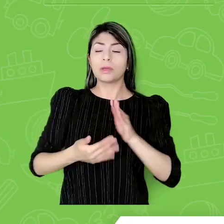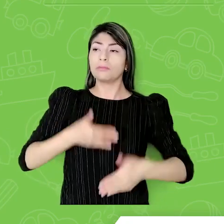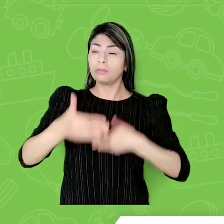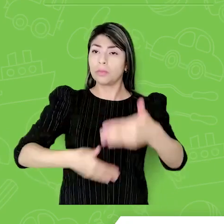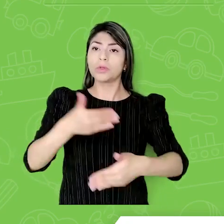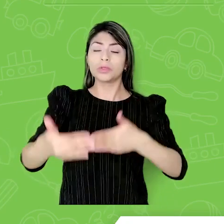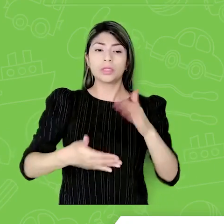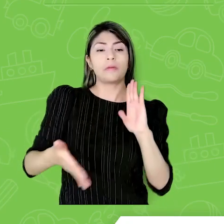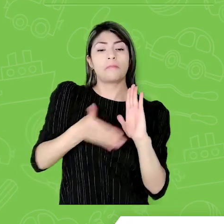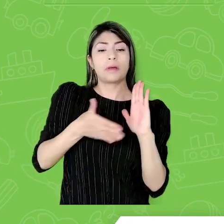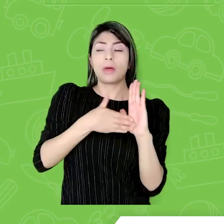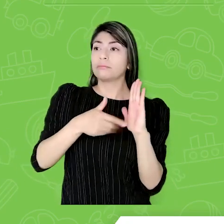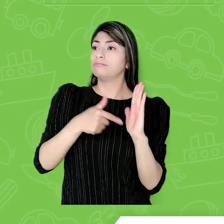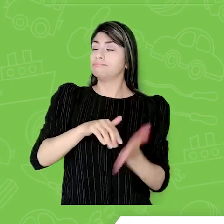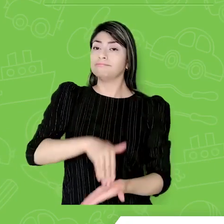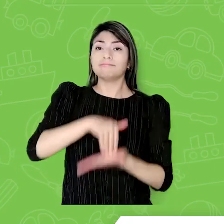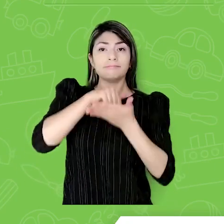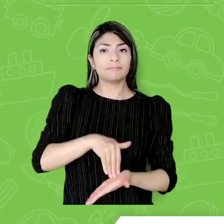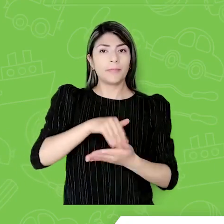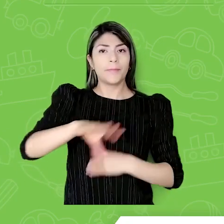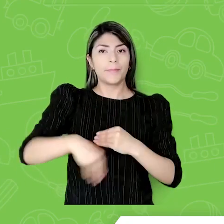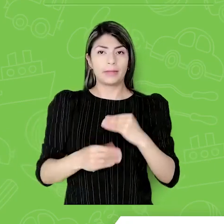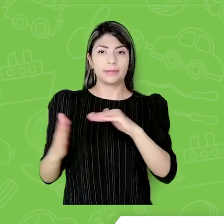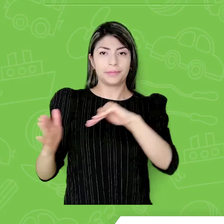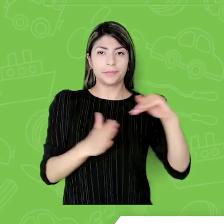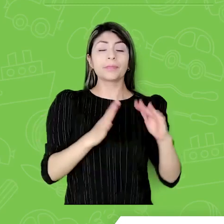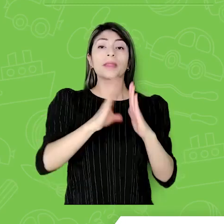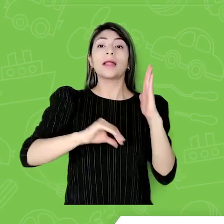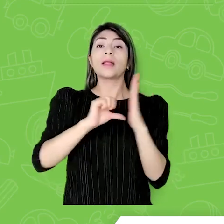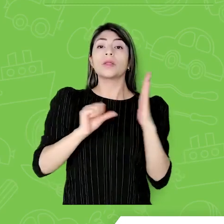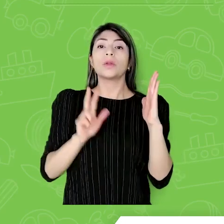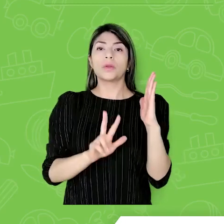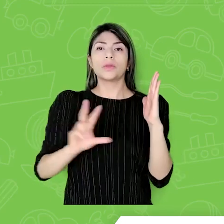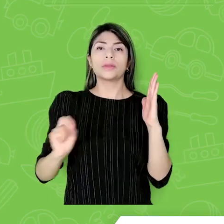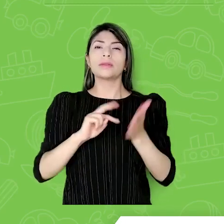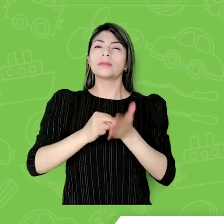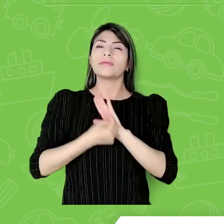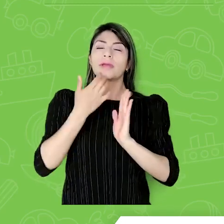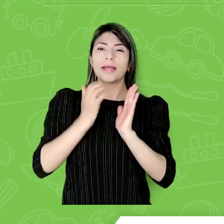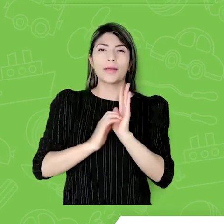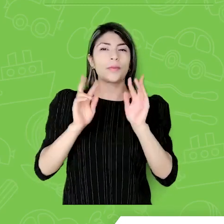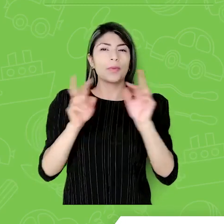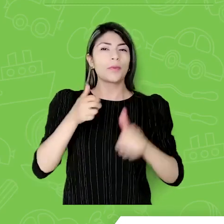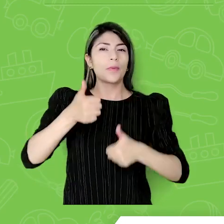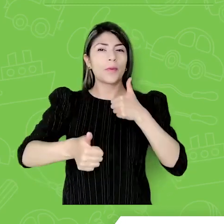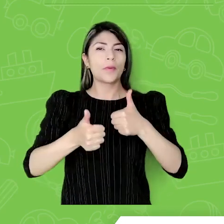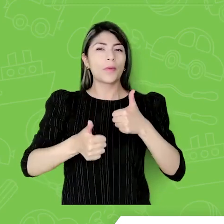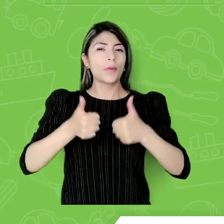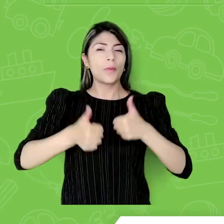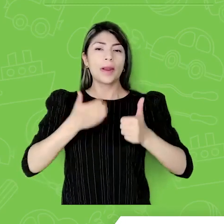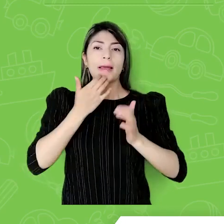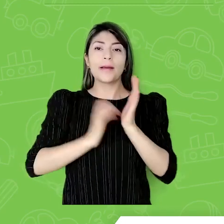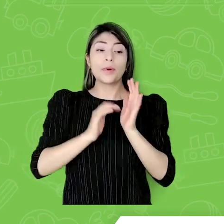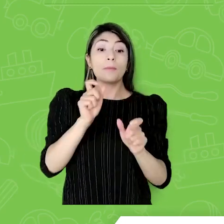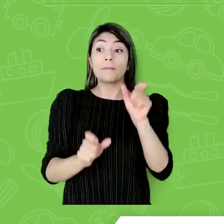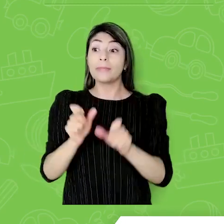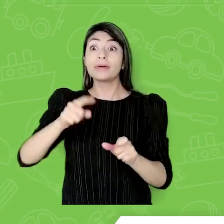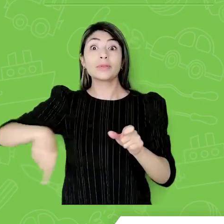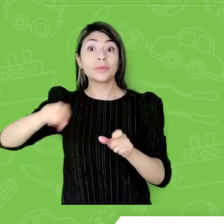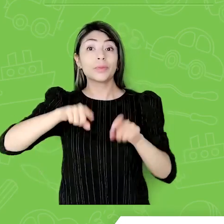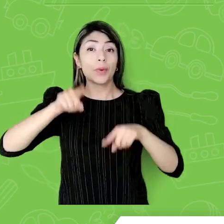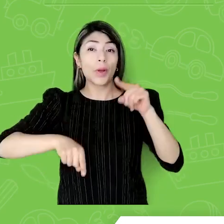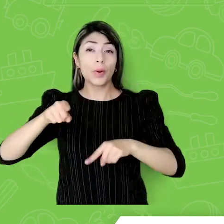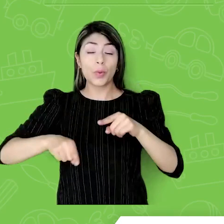para quienes la integran. Artículo 30. Desempate en las listas de elegibles. Cuando dos o más